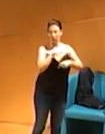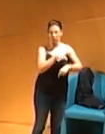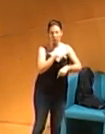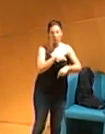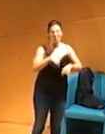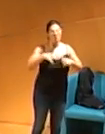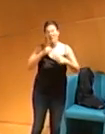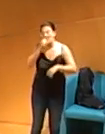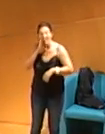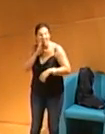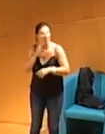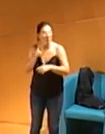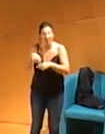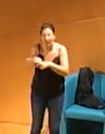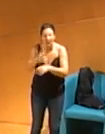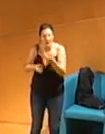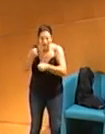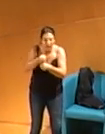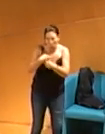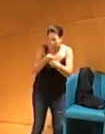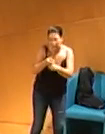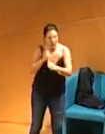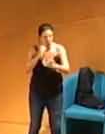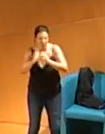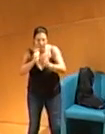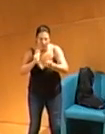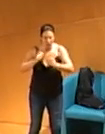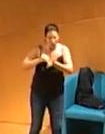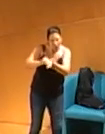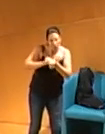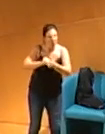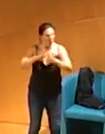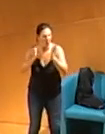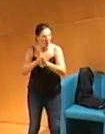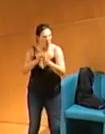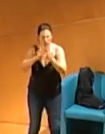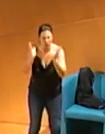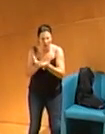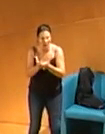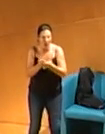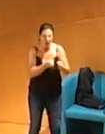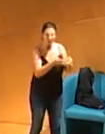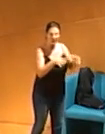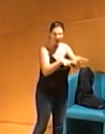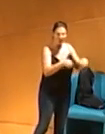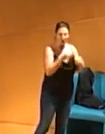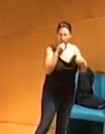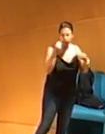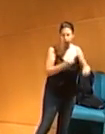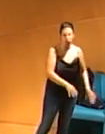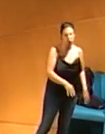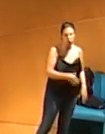jeunes parents mettent en place des outils de communication alternative et il y a beaucoup de familles qui laissent tomber. Et nous, les vieux